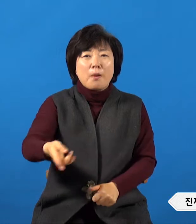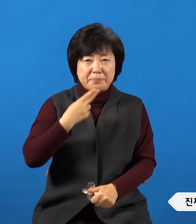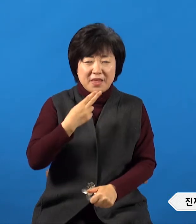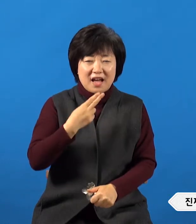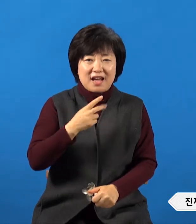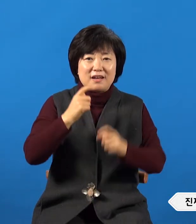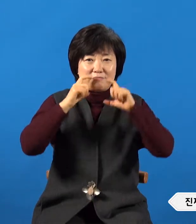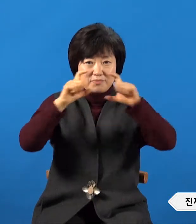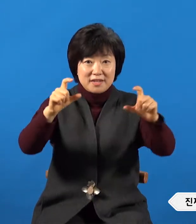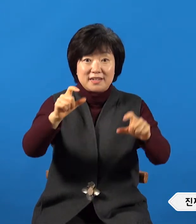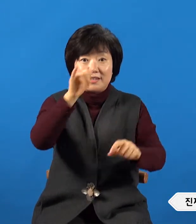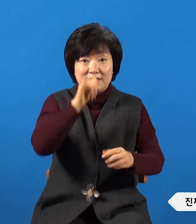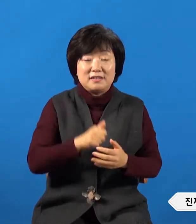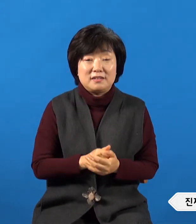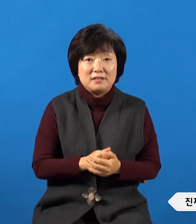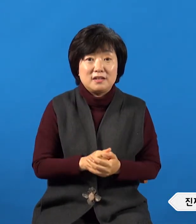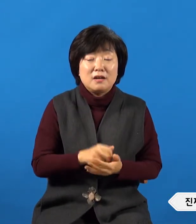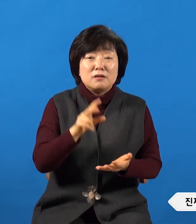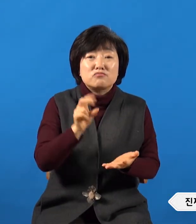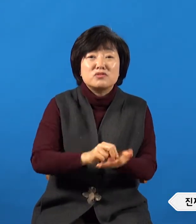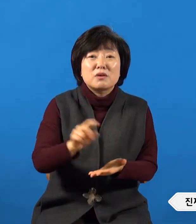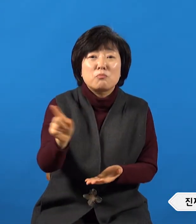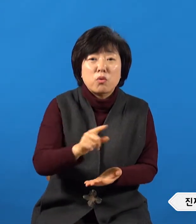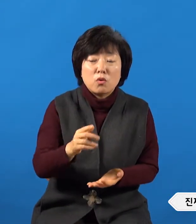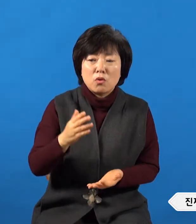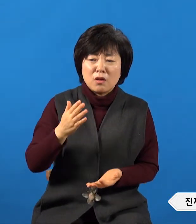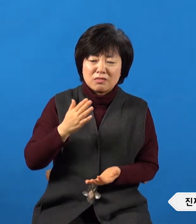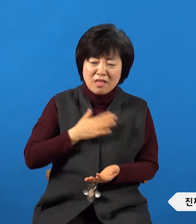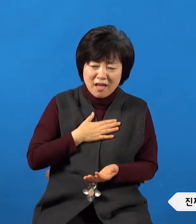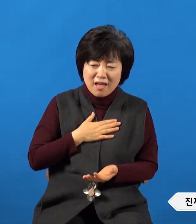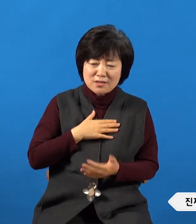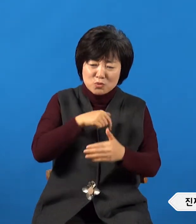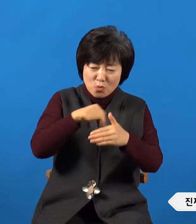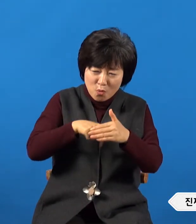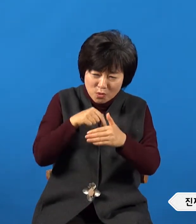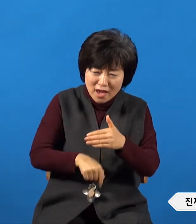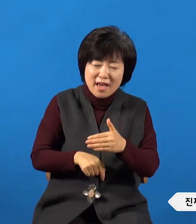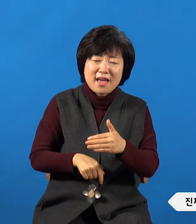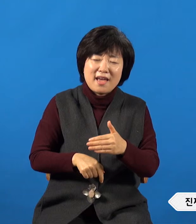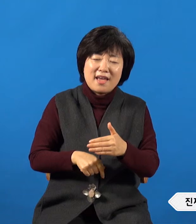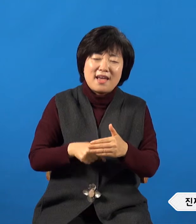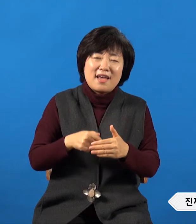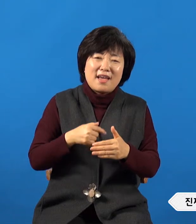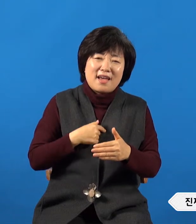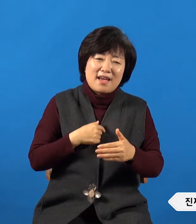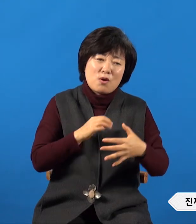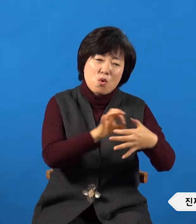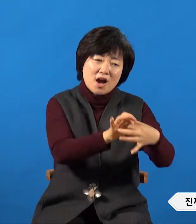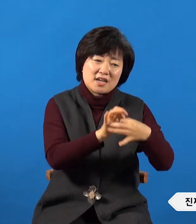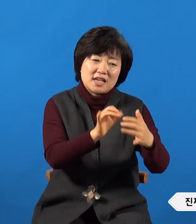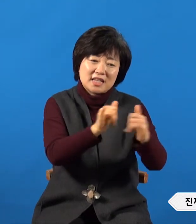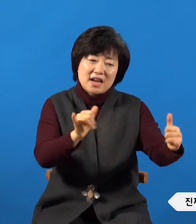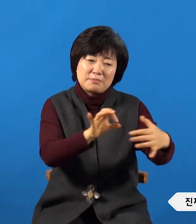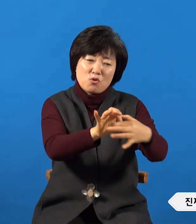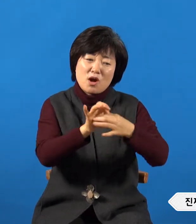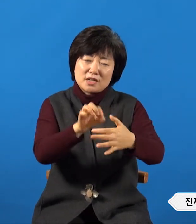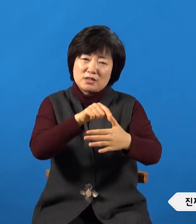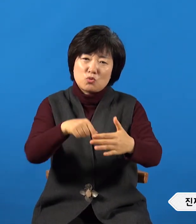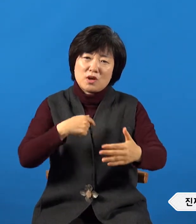없다라고 이야기합니다. 그런데 문제는 뭡니까? 여전히 그런 것들이 우리 삶과 관계